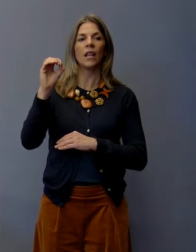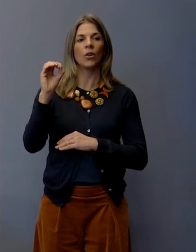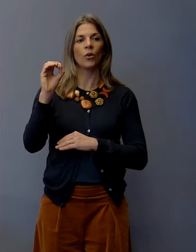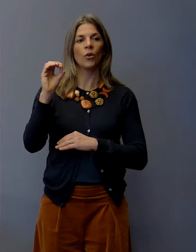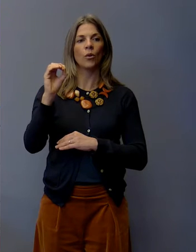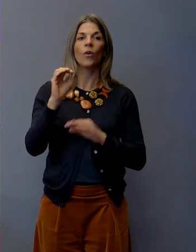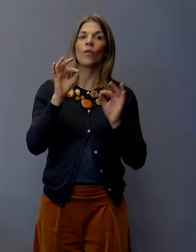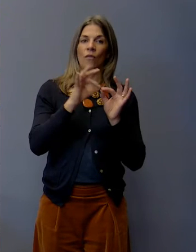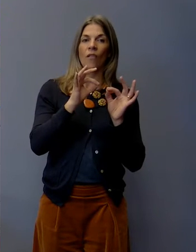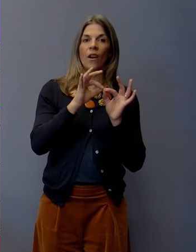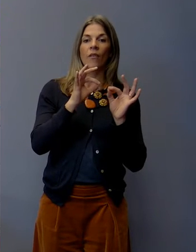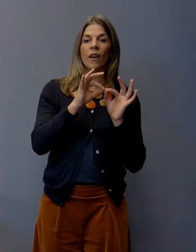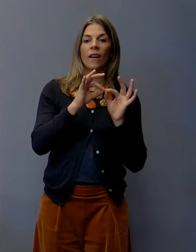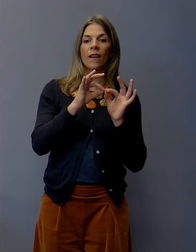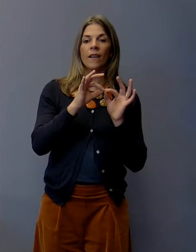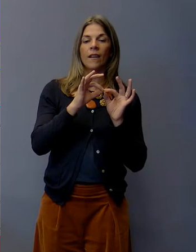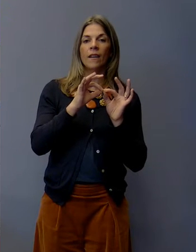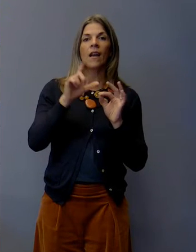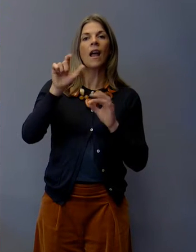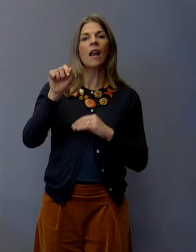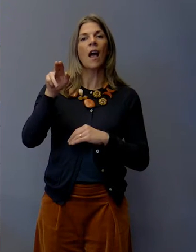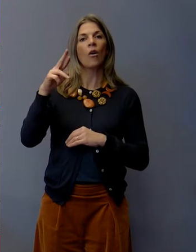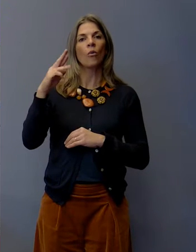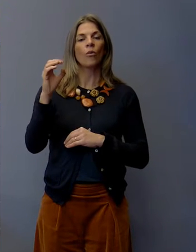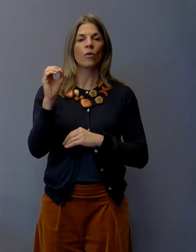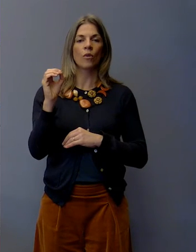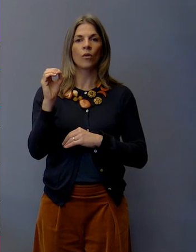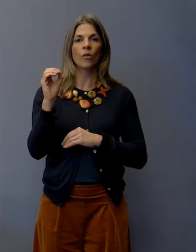favorevole consigliera lauro